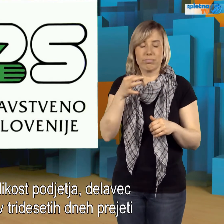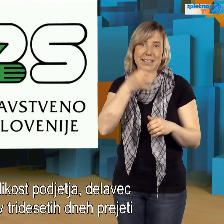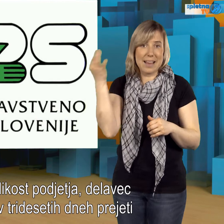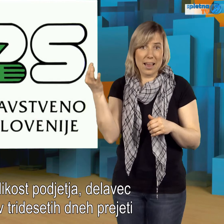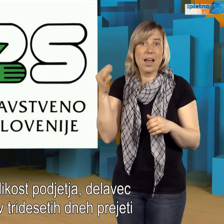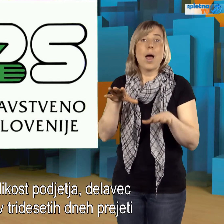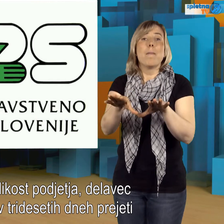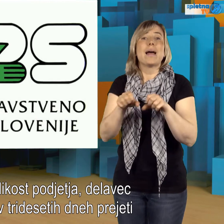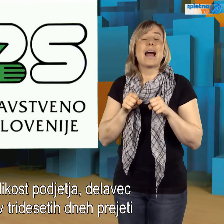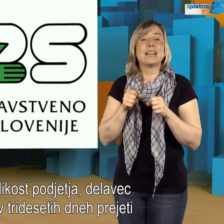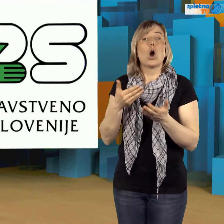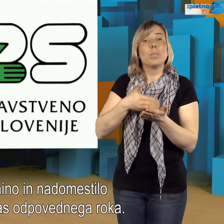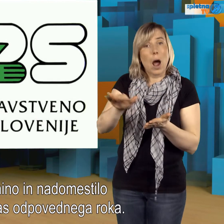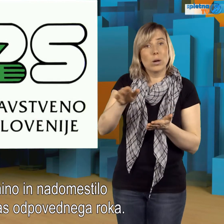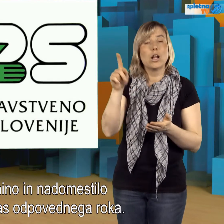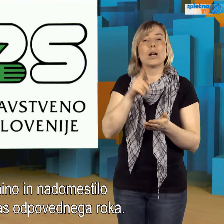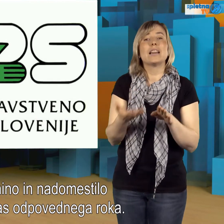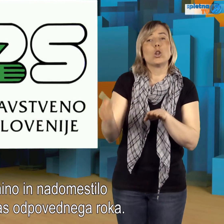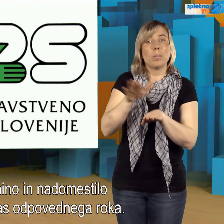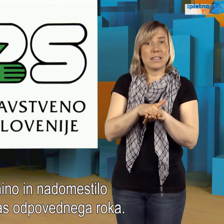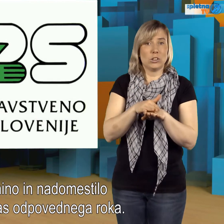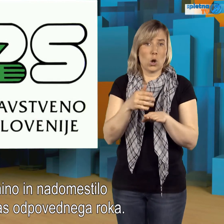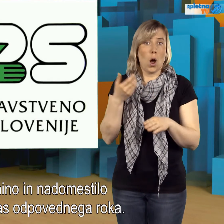plače za čas odpovednega roka.